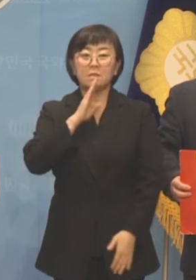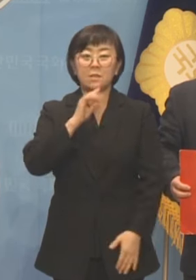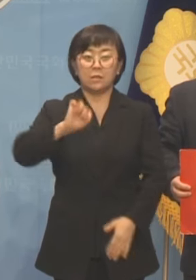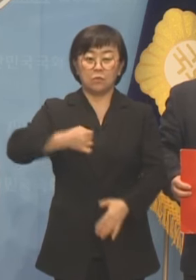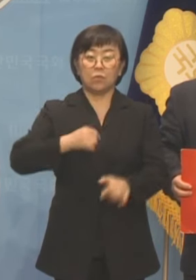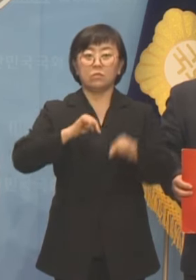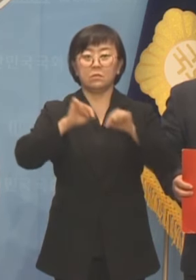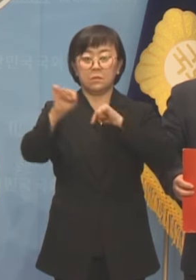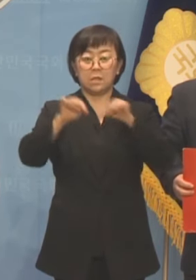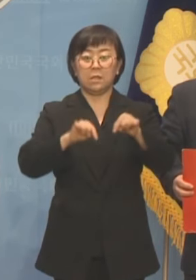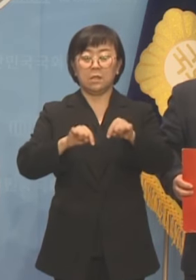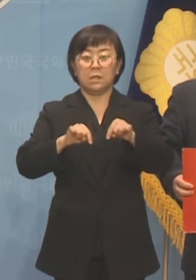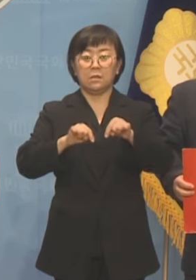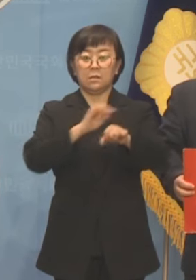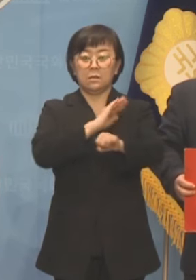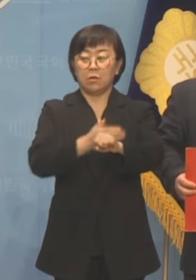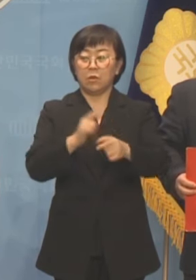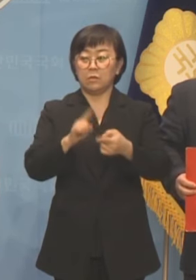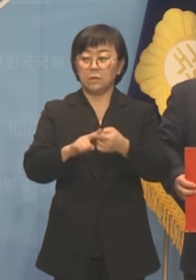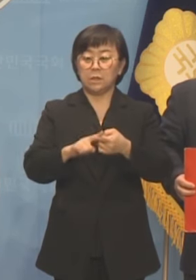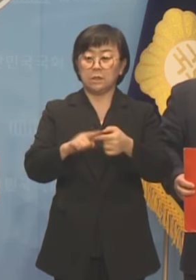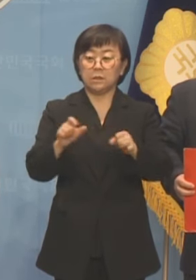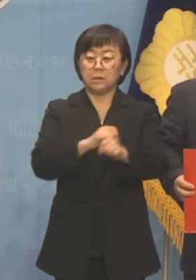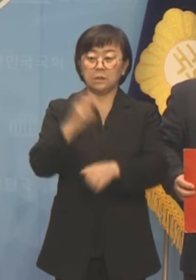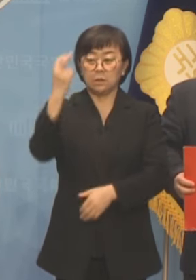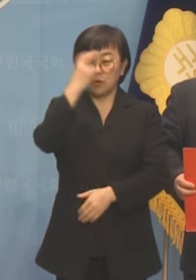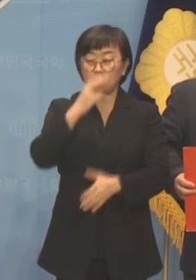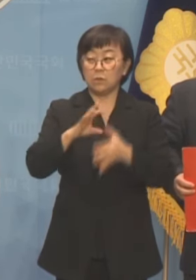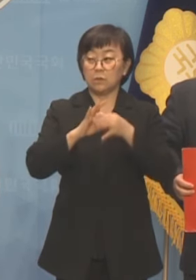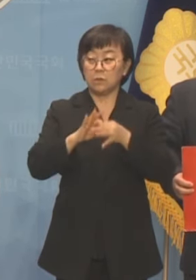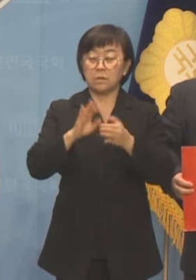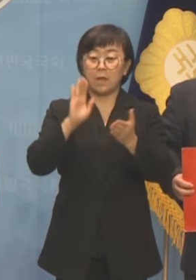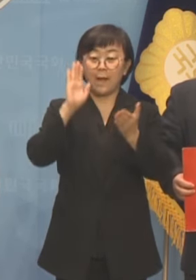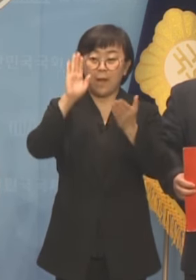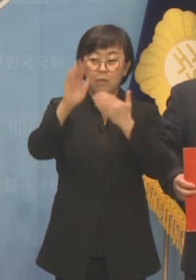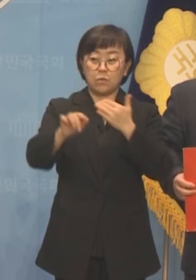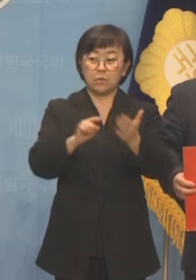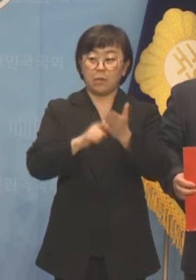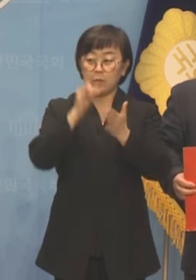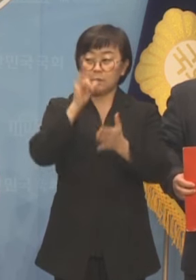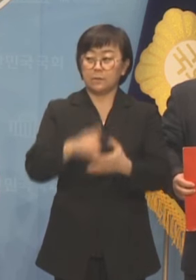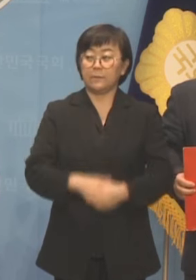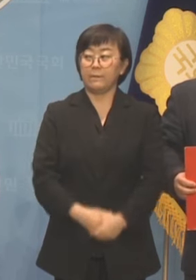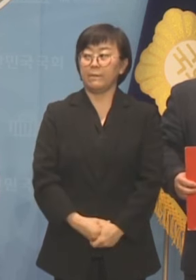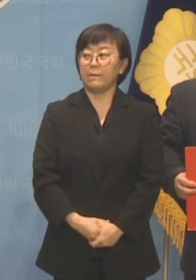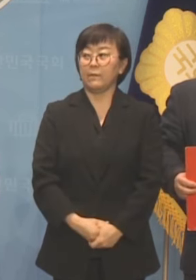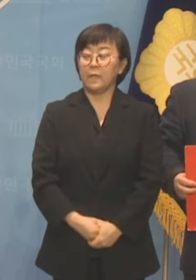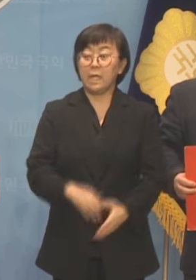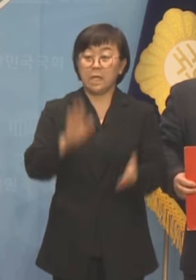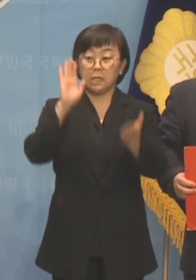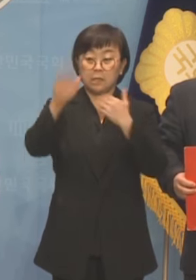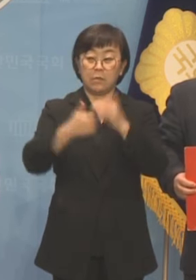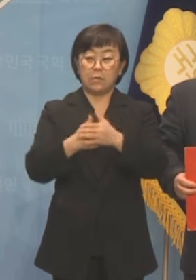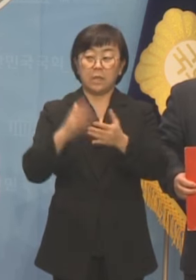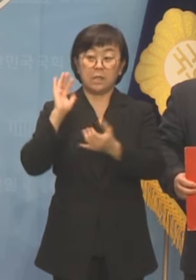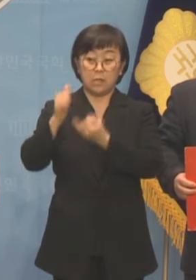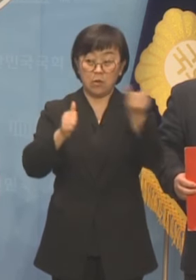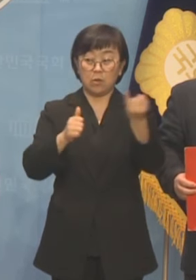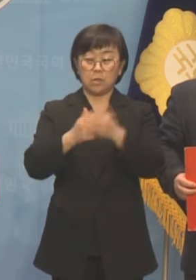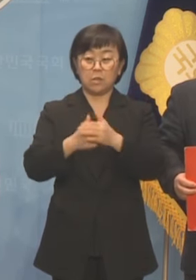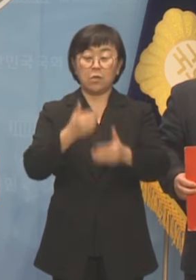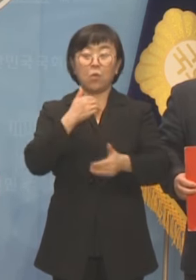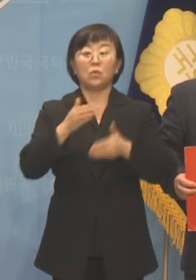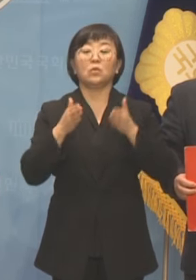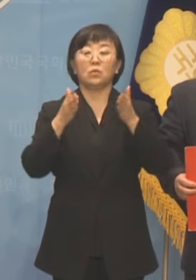독재 정권 님이 이번 특검을 통해서 앞으로 드러날 것이라고 봅니다 이후 김건희